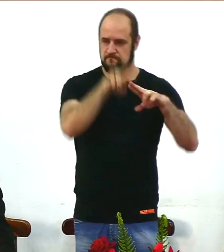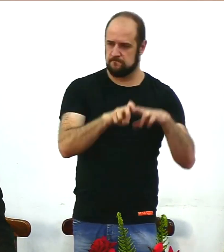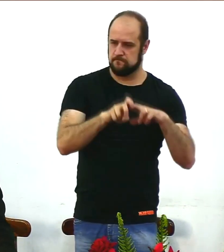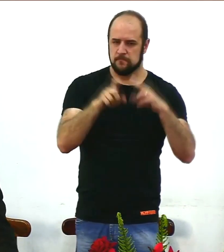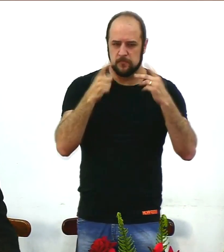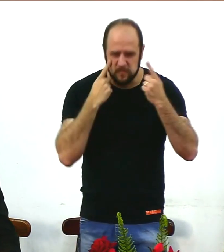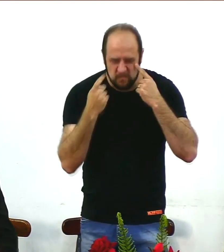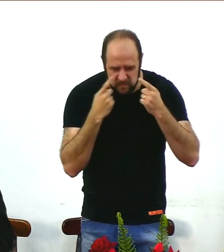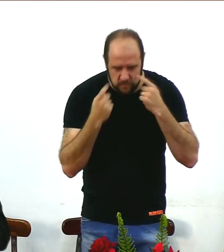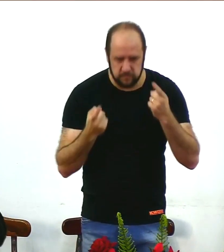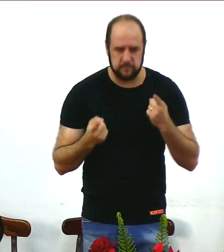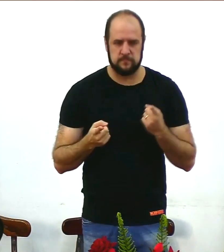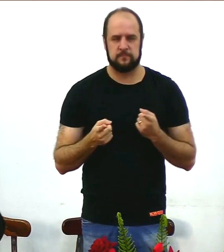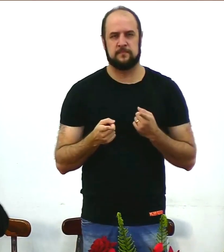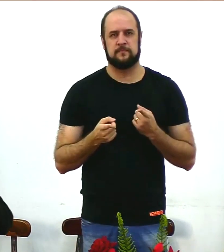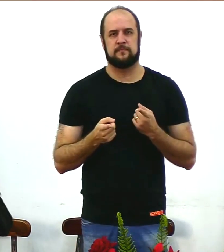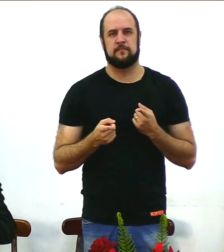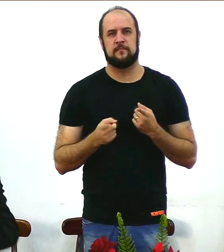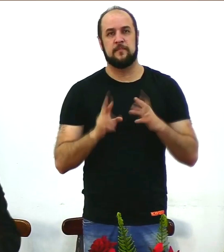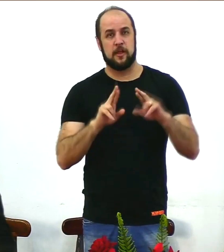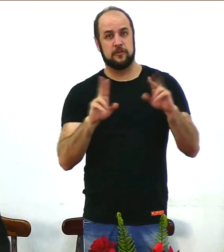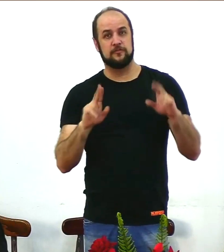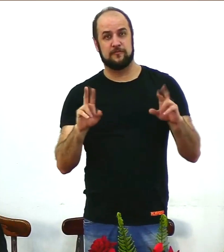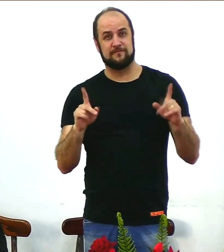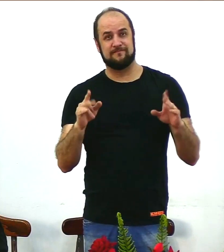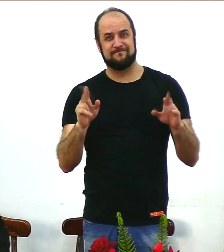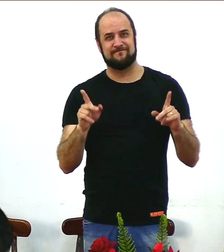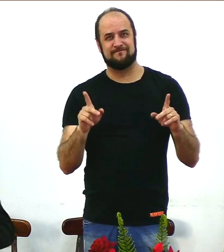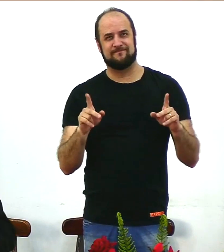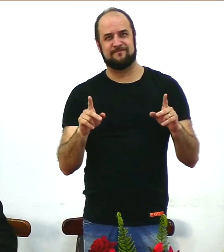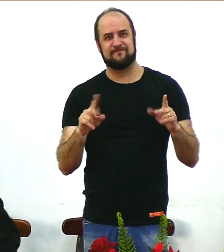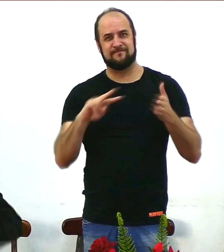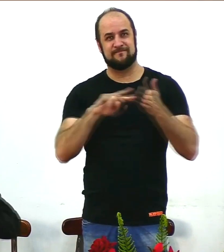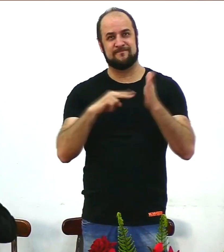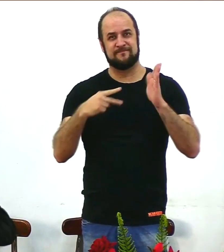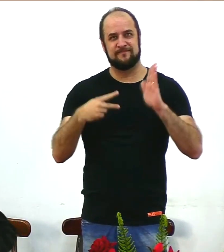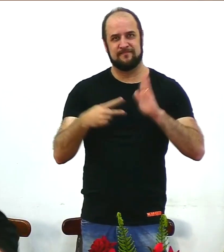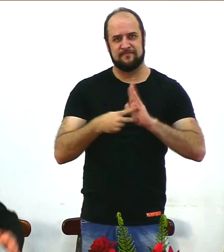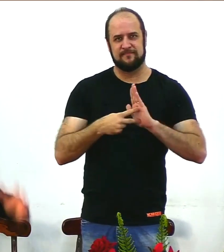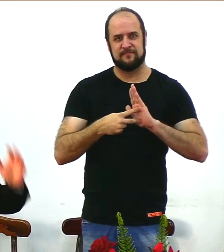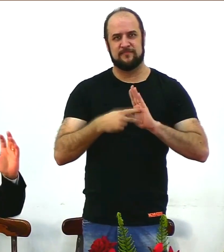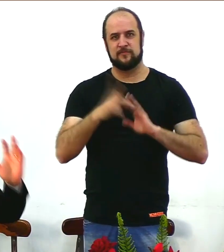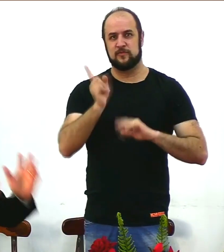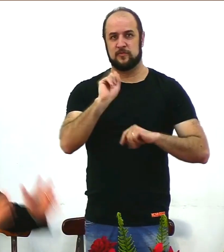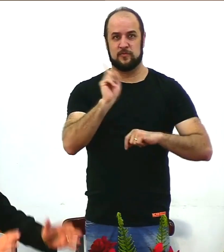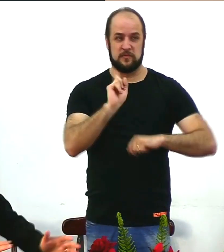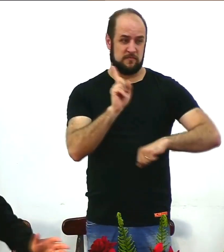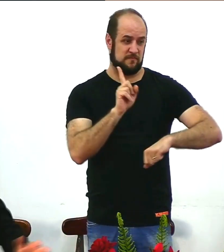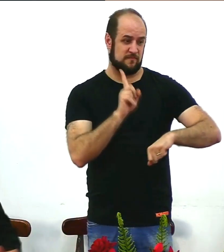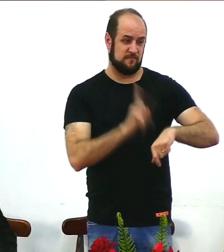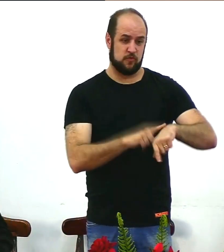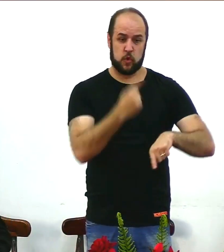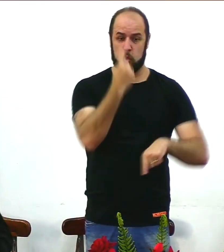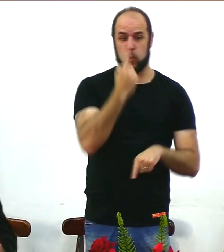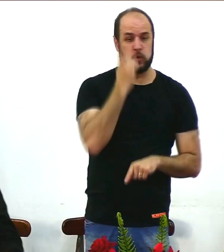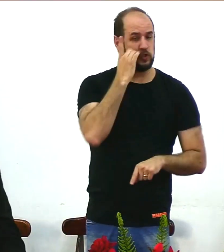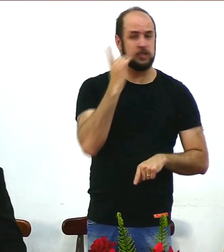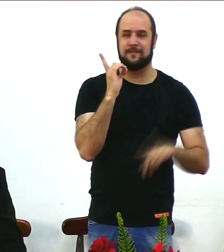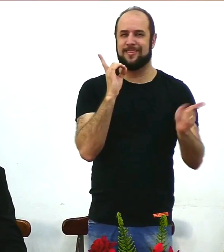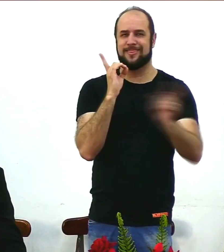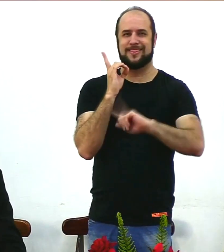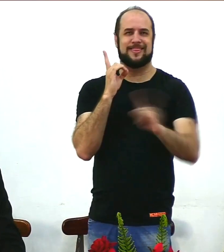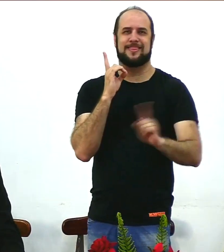você verá a expressão nos assentávamos e chorávamos, do